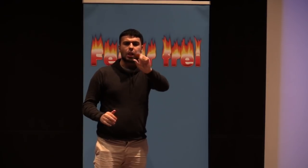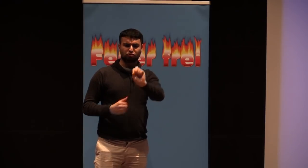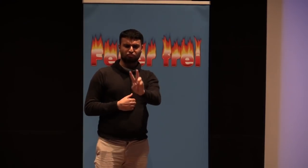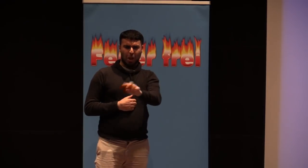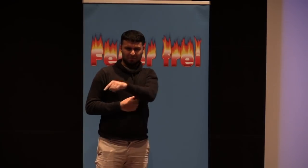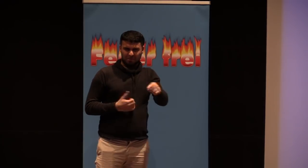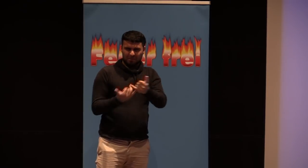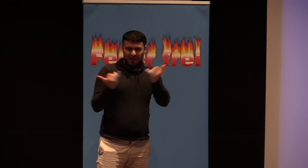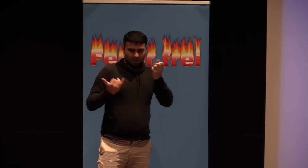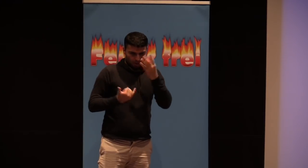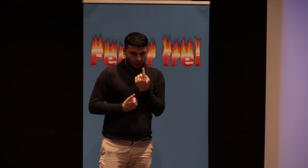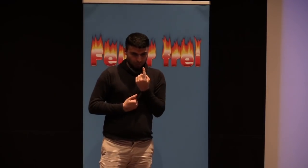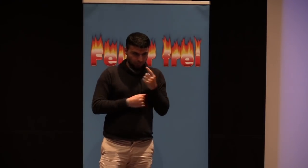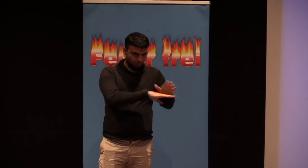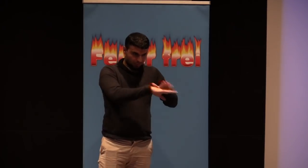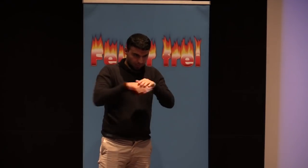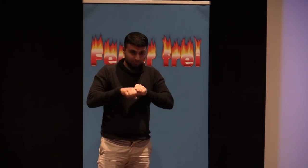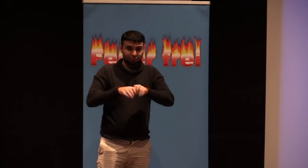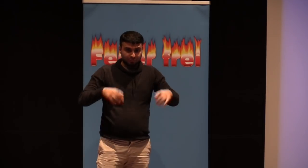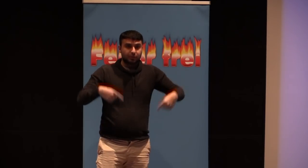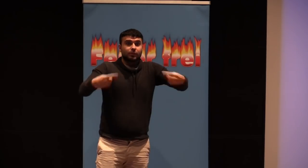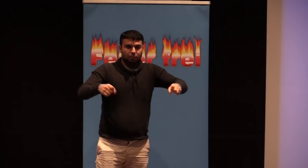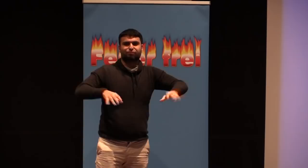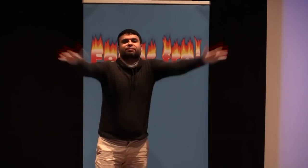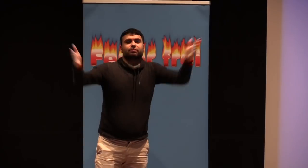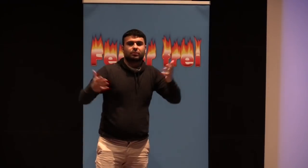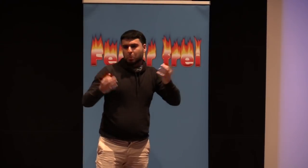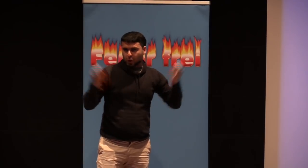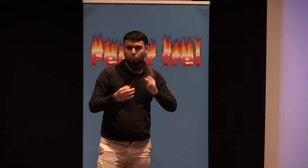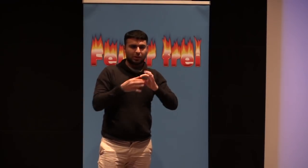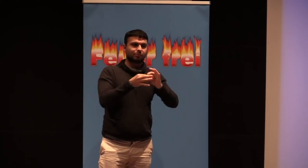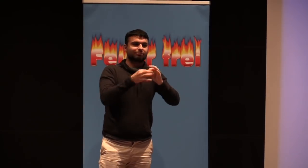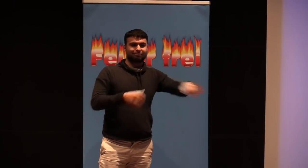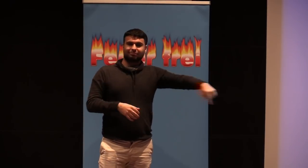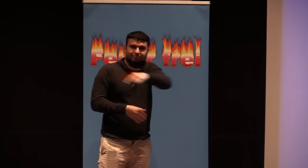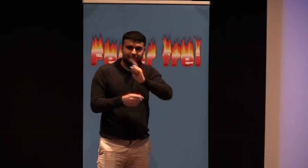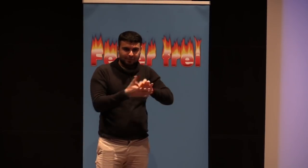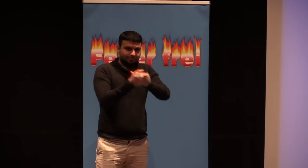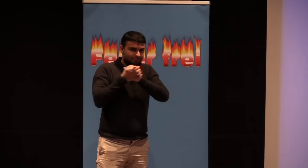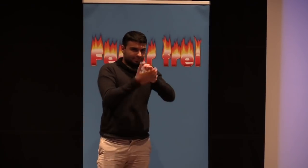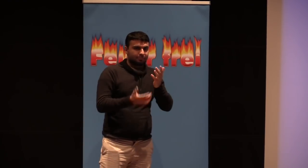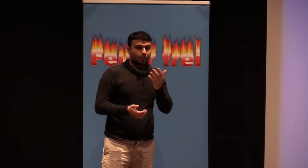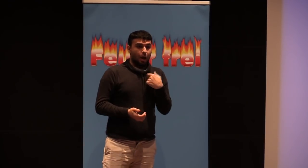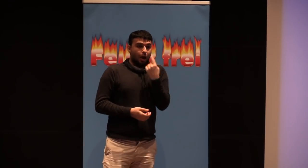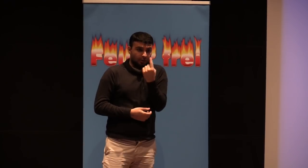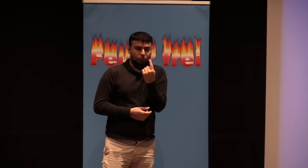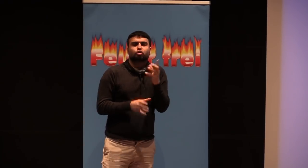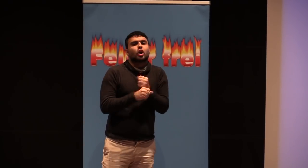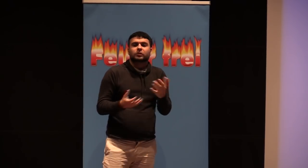eine, ja, als Multiplikator von mir ist auch dient. Wenn einer 12 Leuten was erzählt und die erzählen das jeweils auch